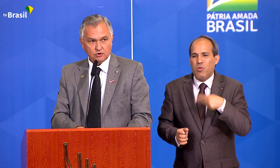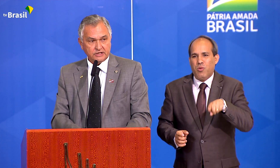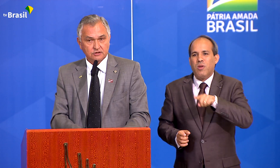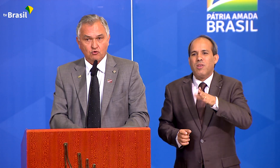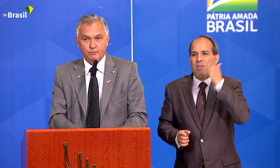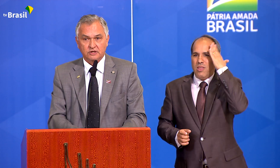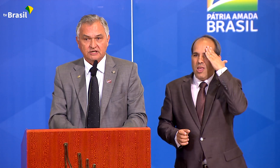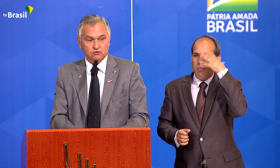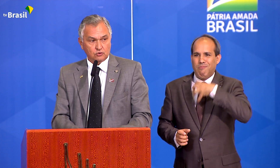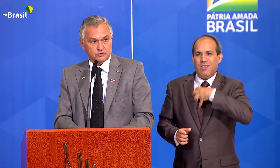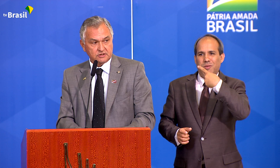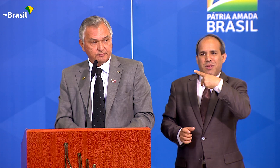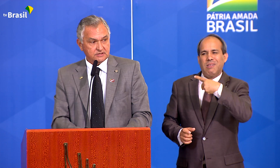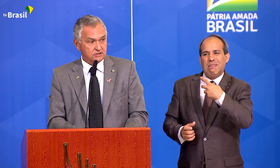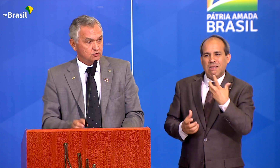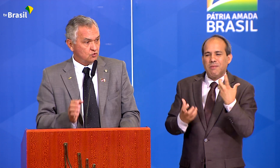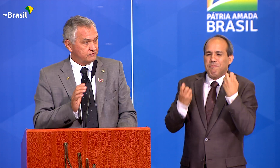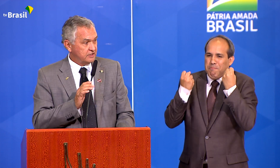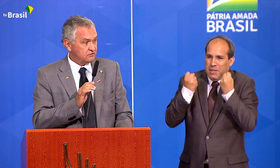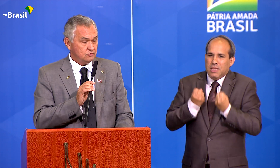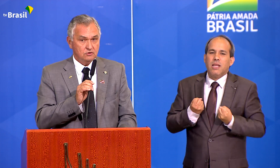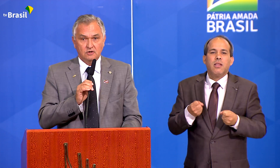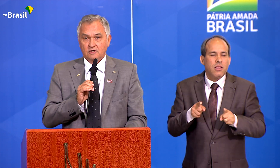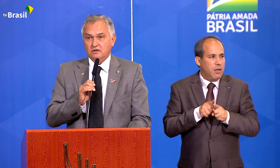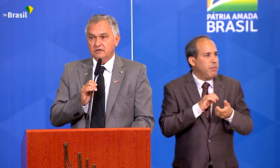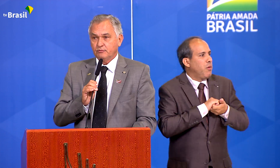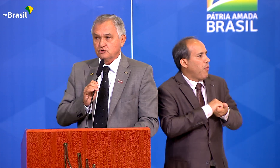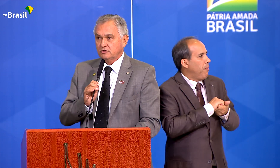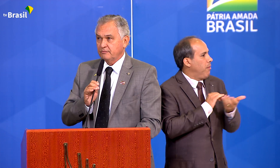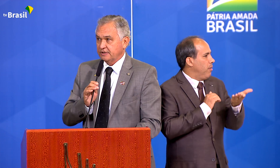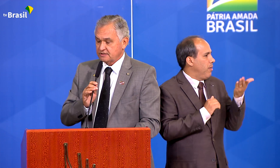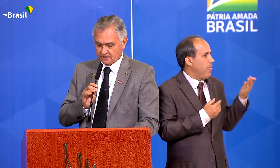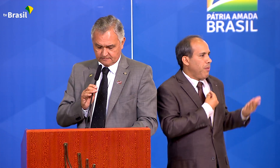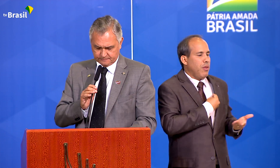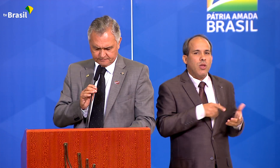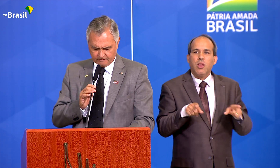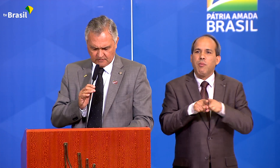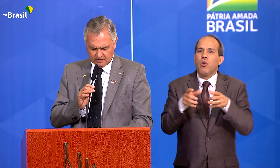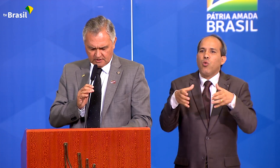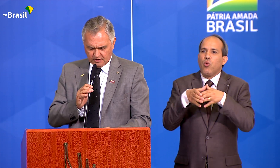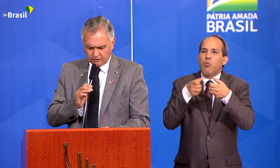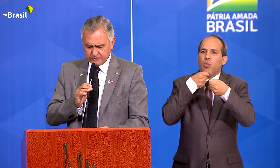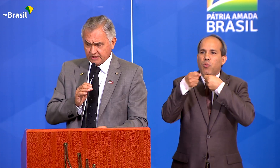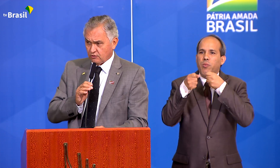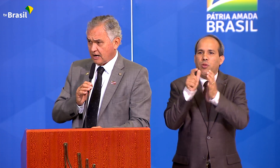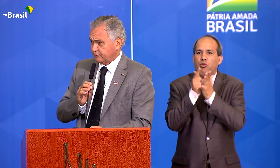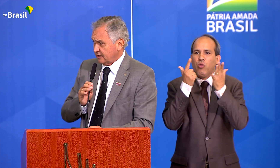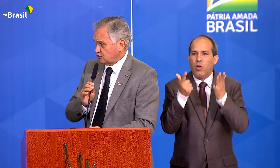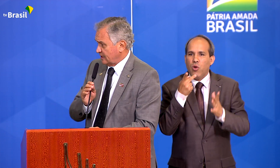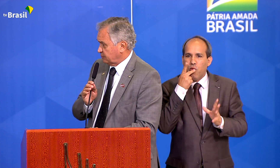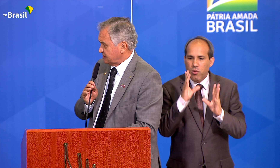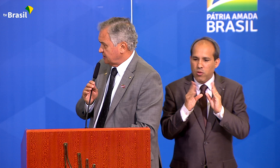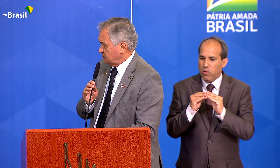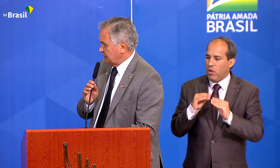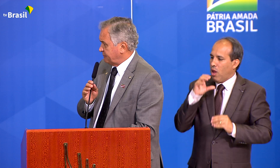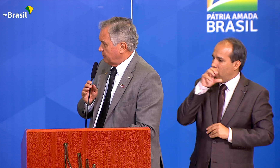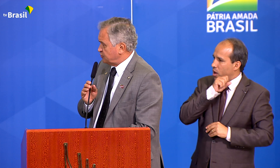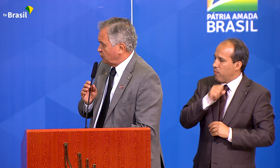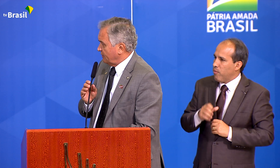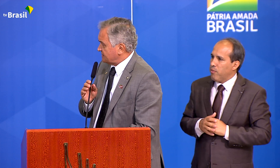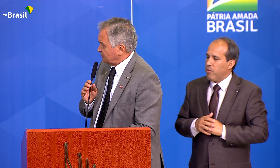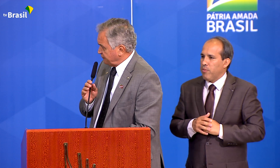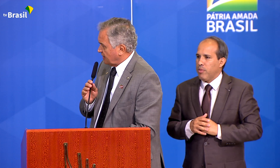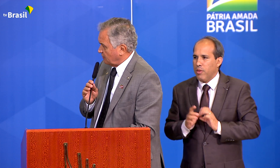o que que passamos gostaria de cumprimentar a todos aqui presentes os convidados e o pessoal da Imprensa e eu fiz aqui um rápido arrazoado